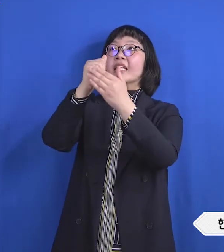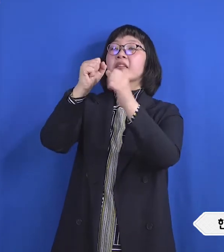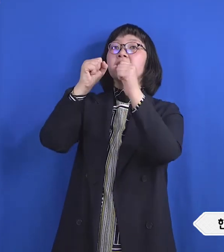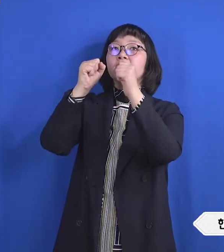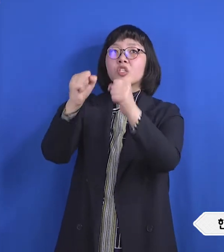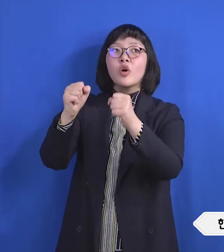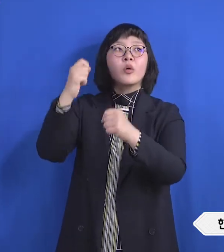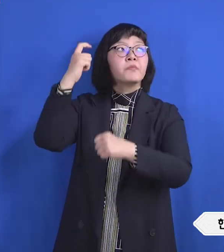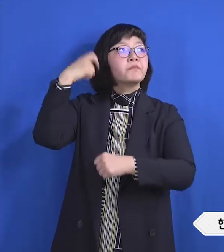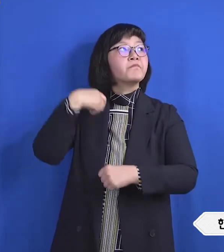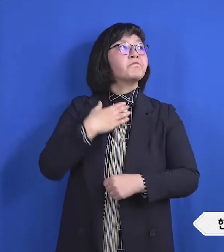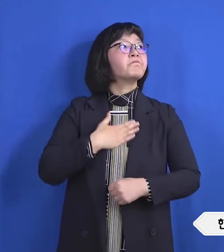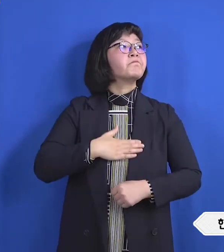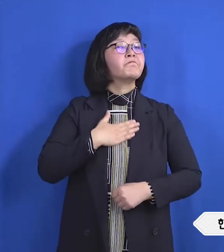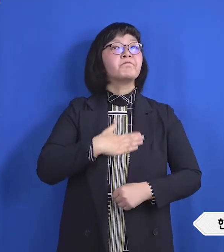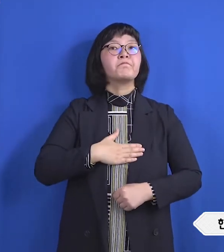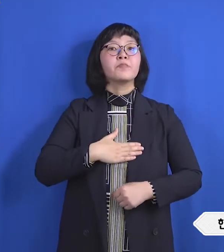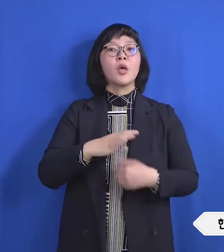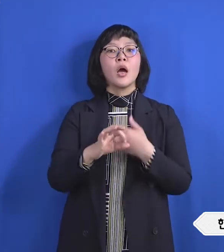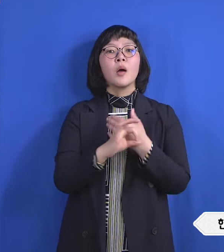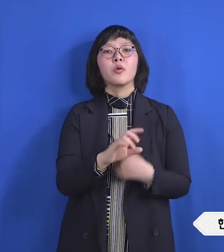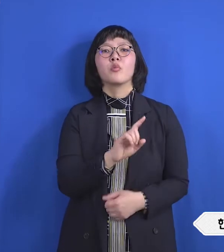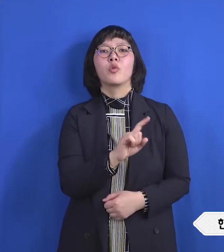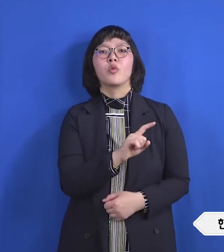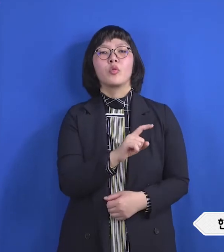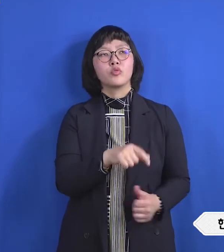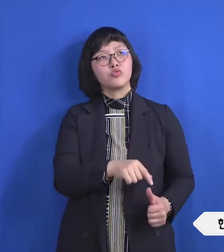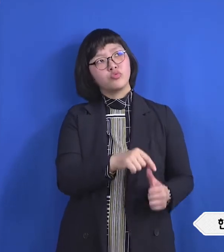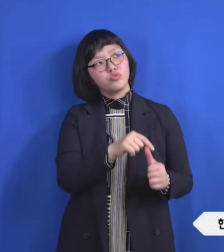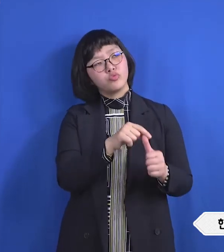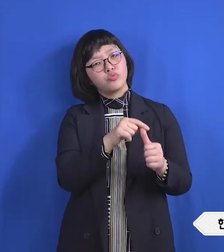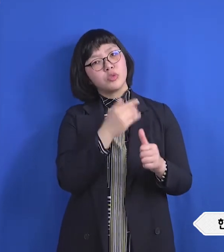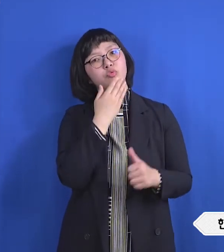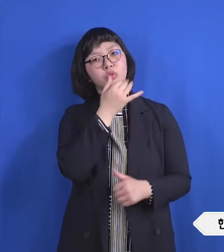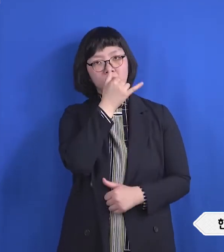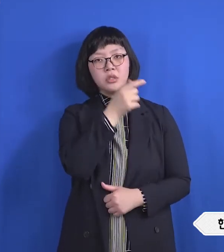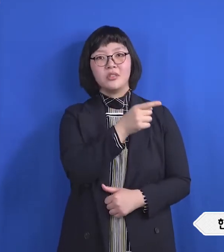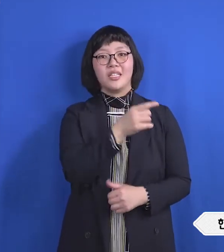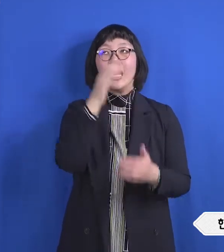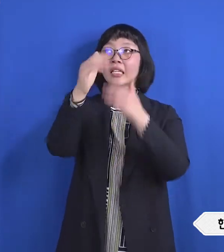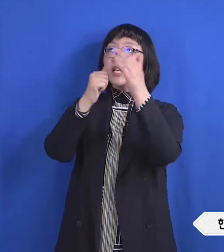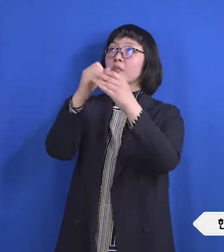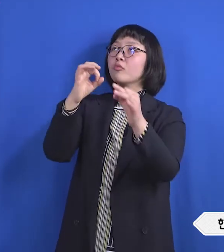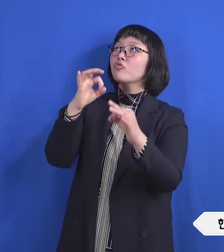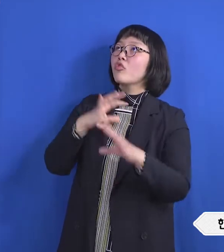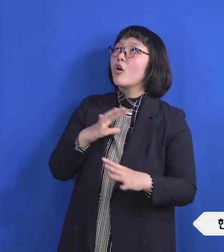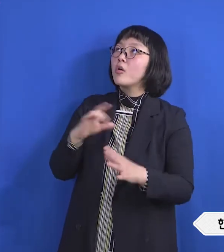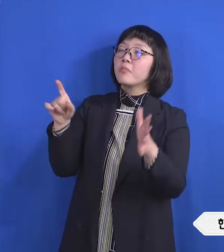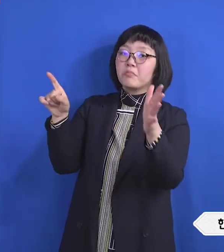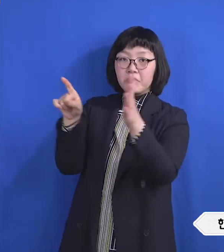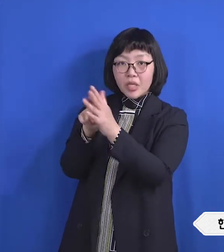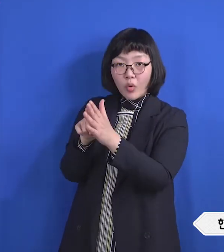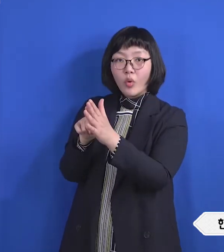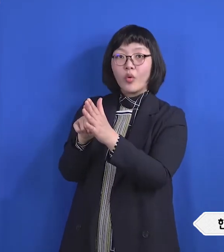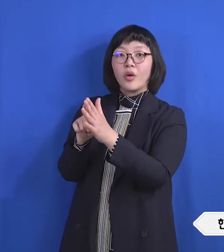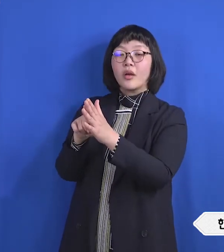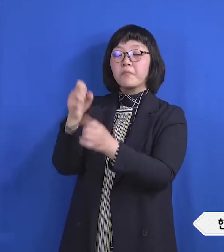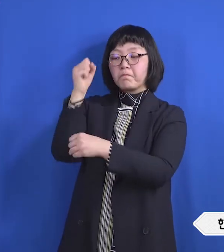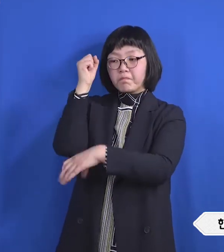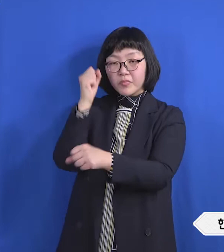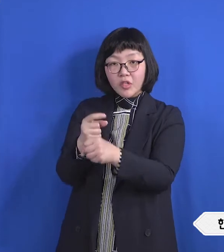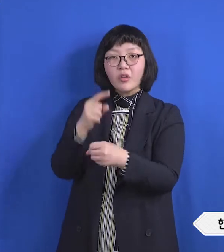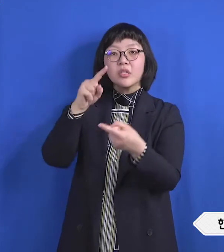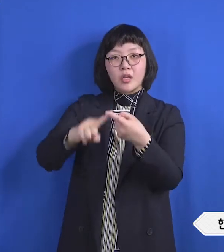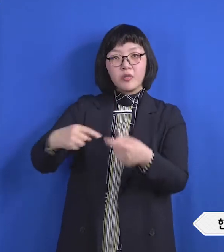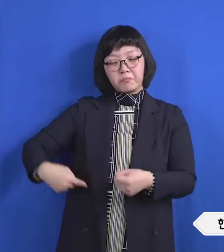있기 때문에 그 무슨 절대적 하나님을 두려워하고 그 하나님을 믿고 그리고 인간 본성의